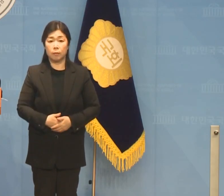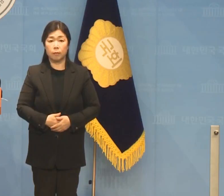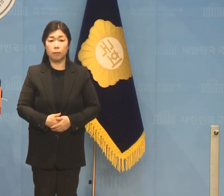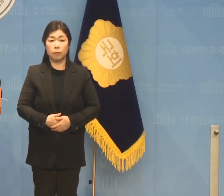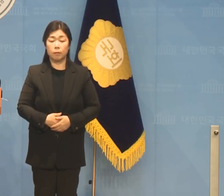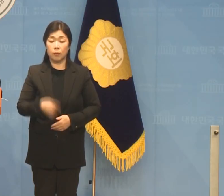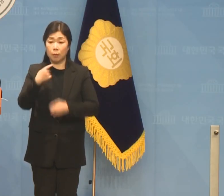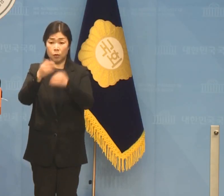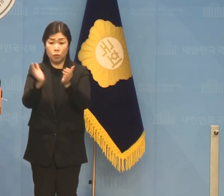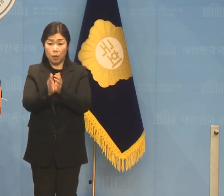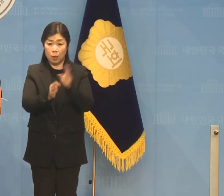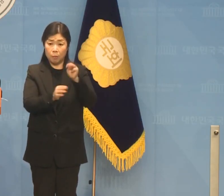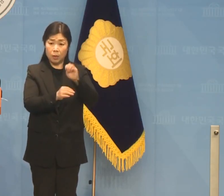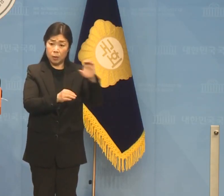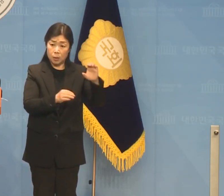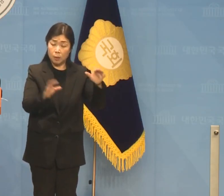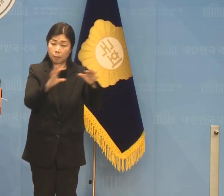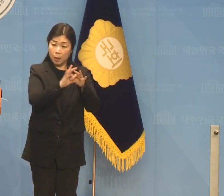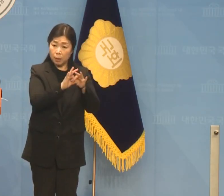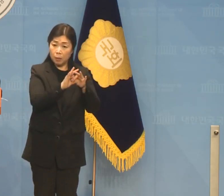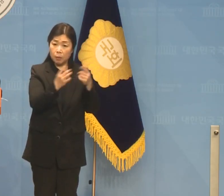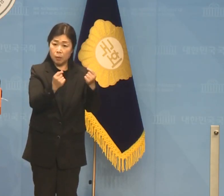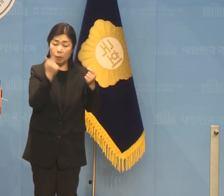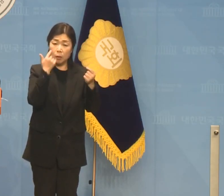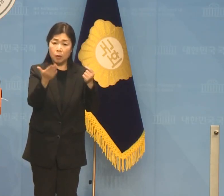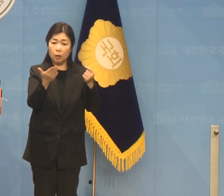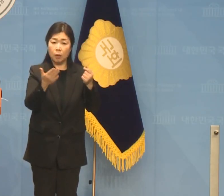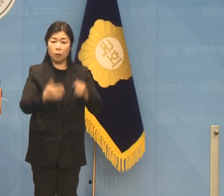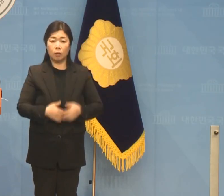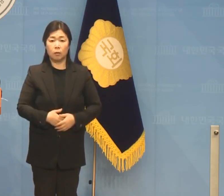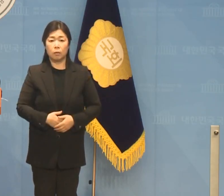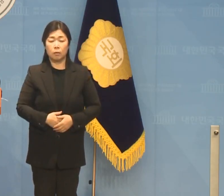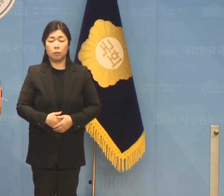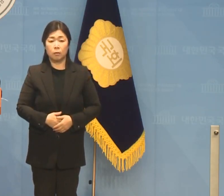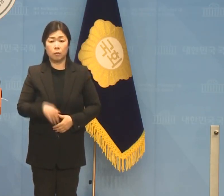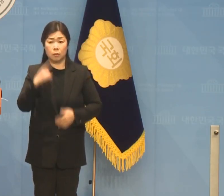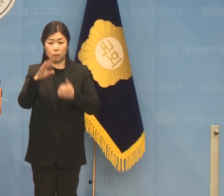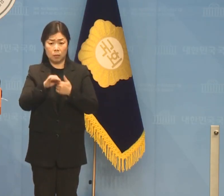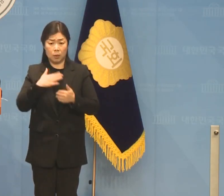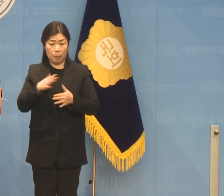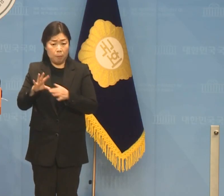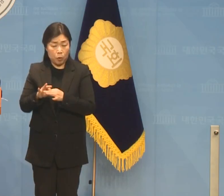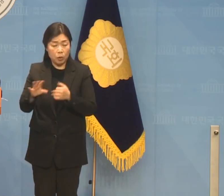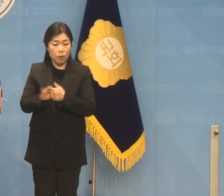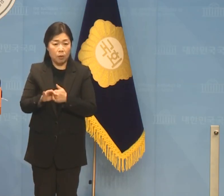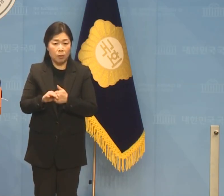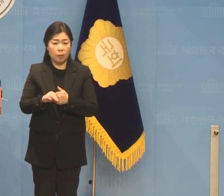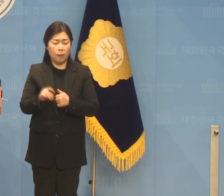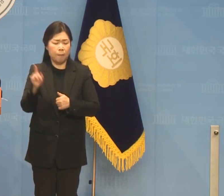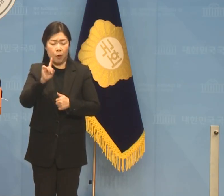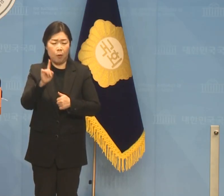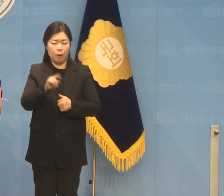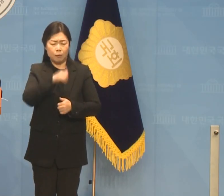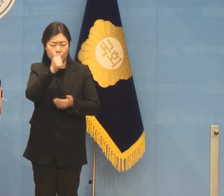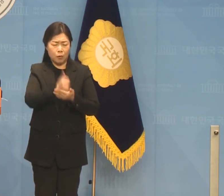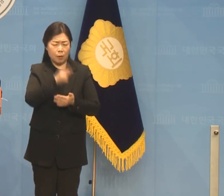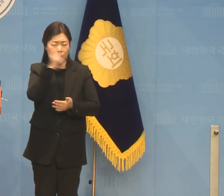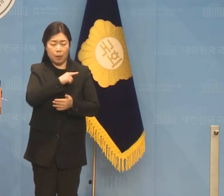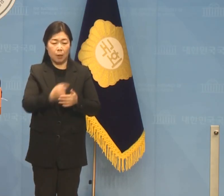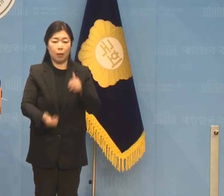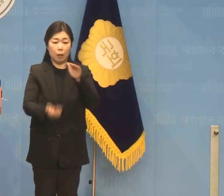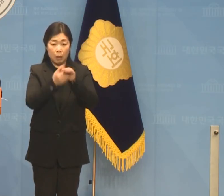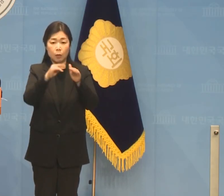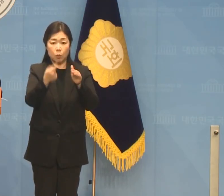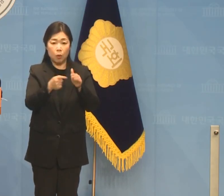것입니까? 우리 편이면 살인 공로할 범죄라도 눈 감아 주겠다는 것입니까? 이것이